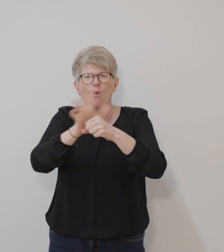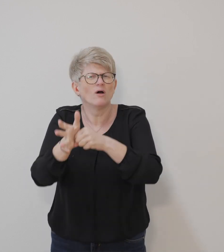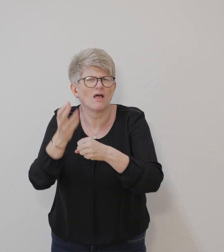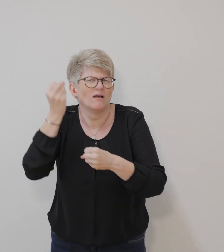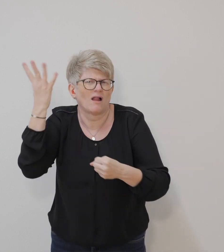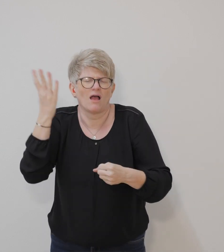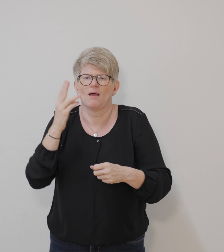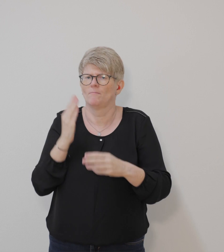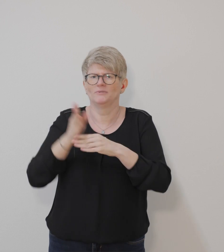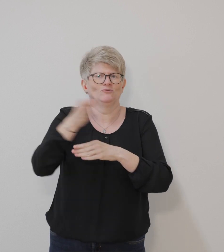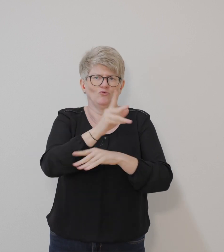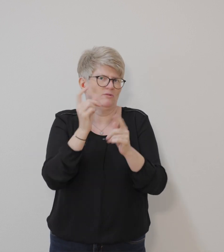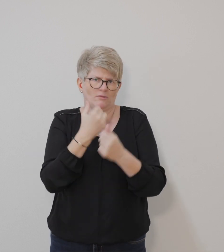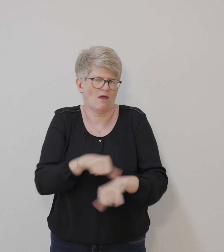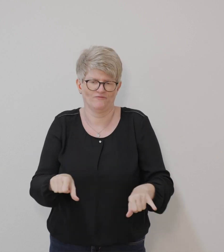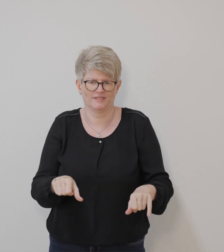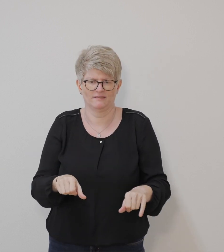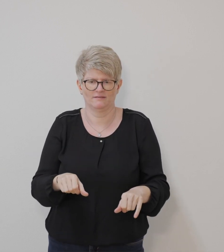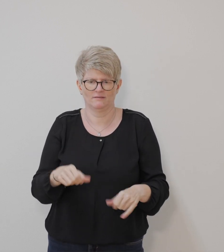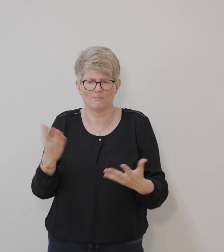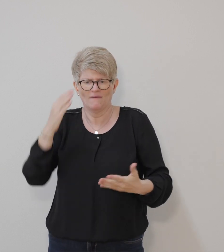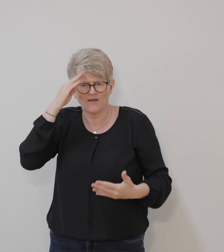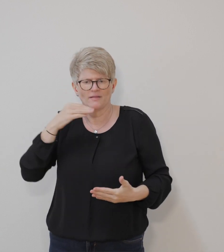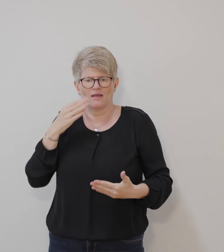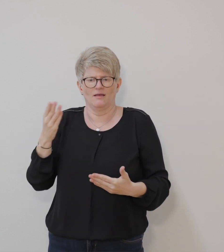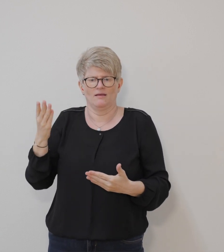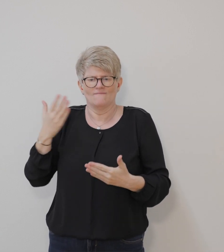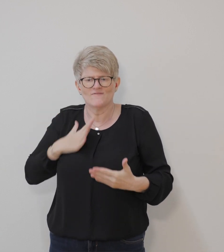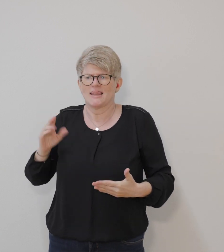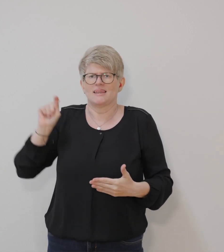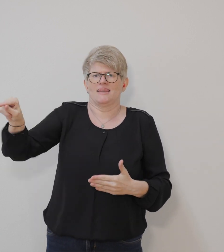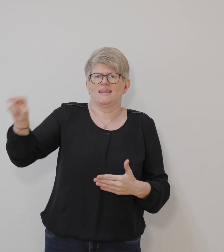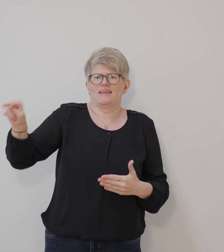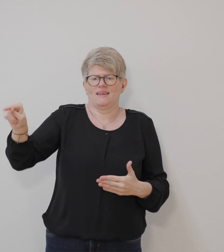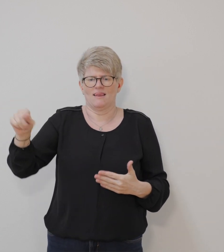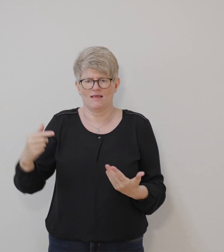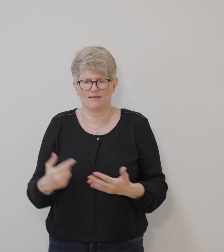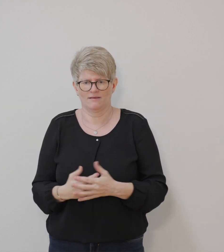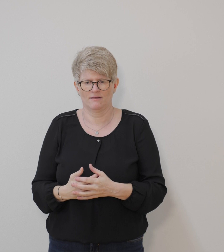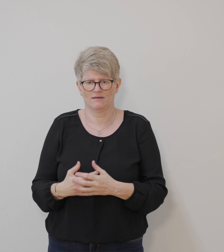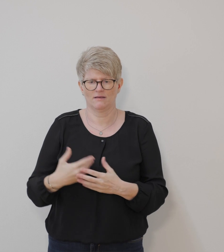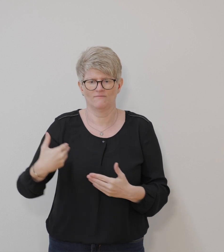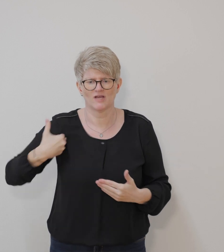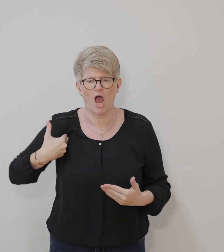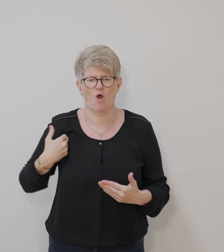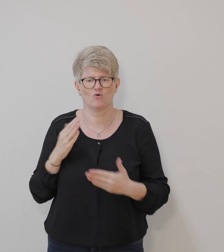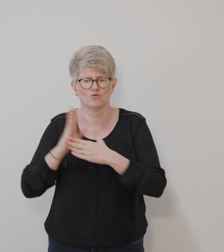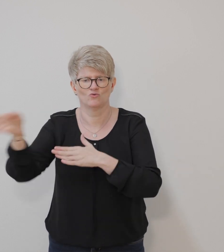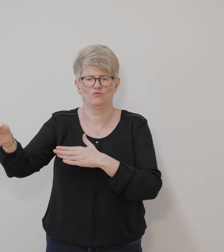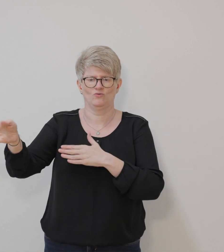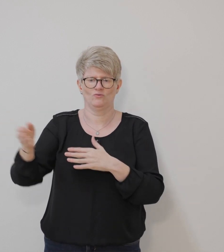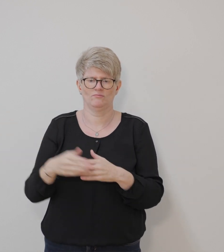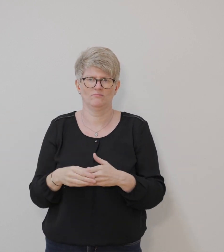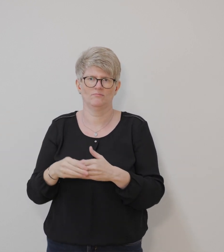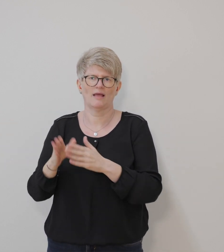die Mutter selbst ringt erst noch mit dem Tod. Es ist Corona, Besuchsverbot. Der Vater will zu seiner Frau